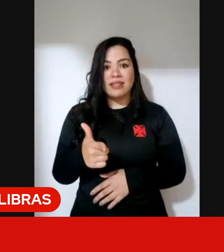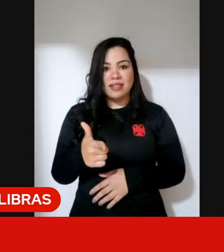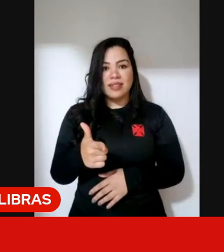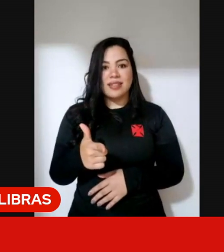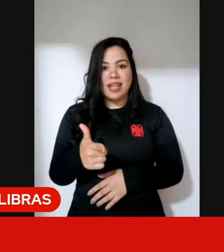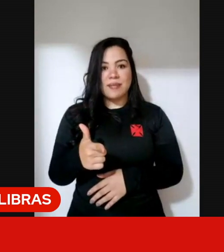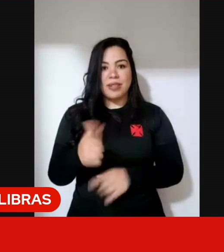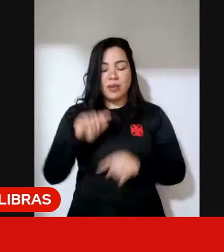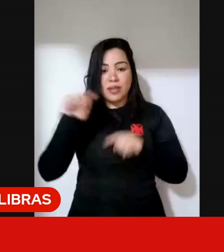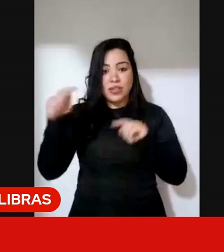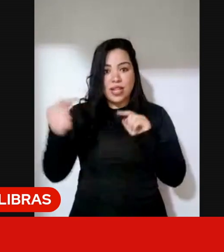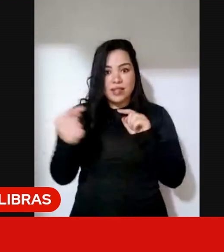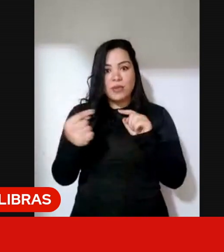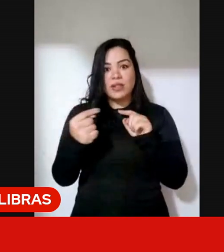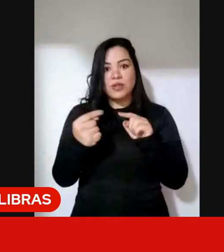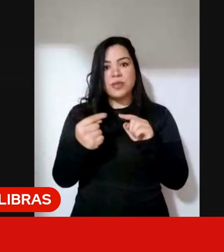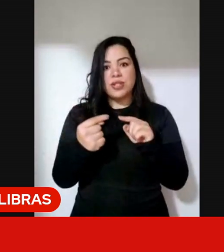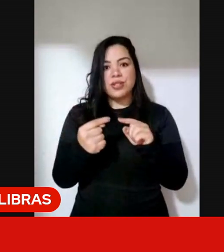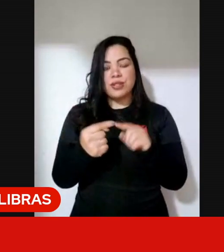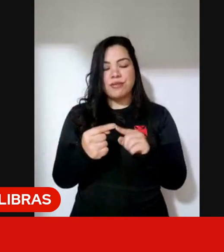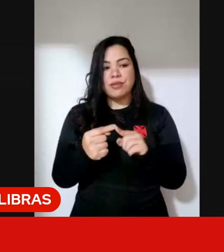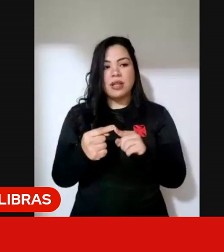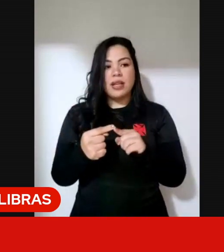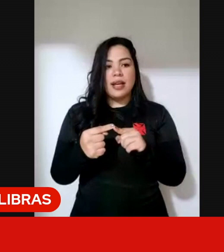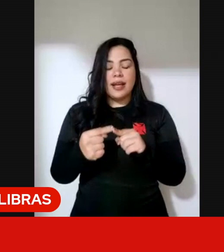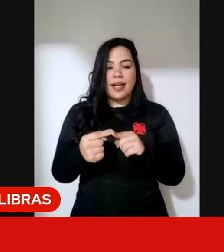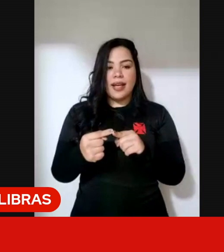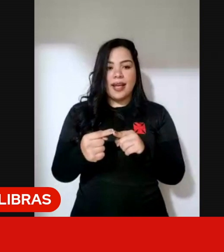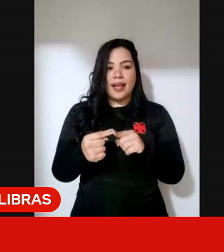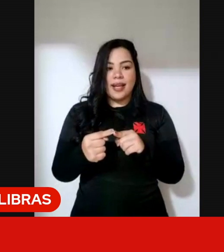tem, sabe? Então, eu acho que esse é o grande objetivo.